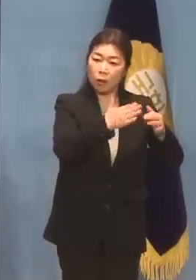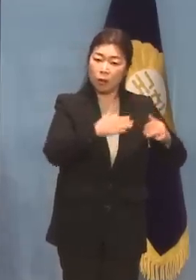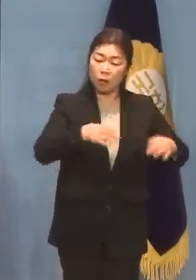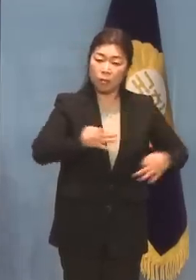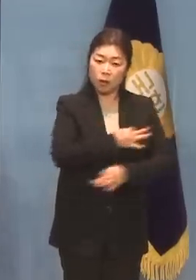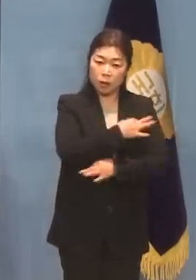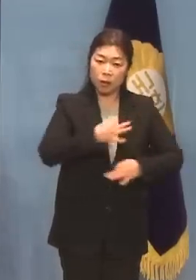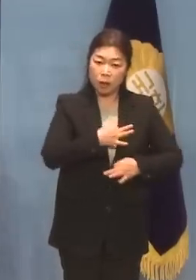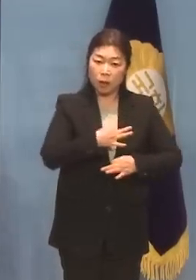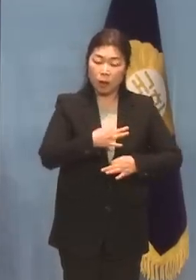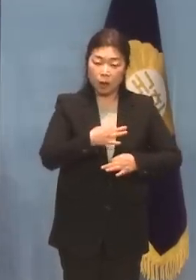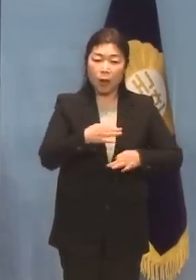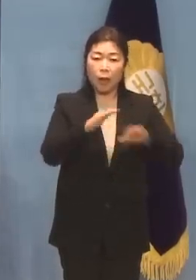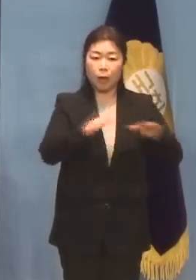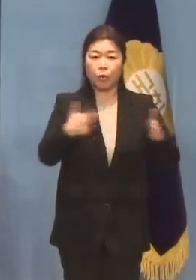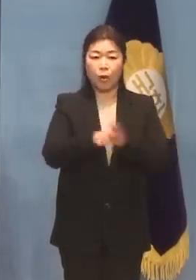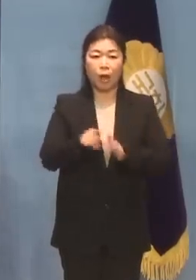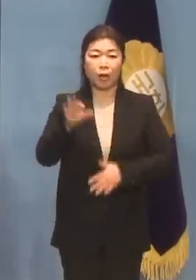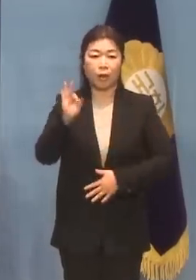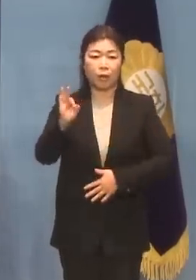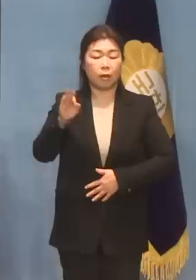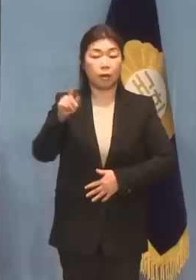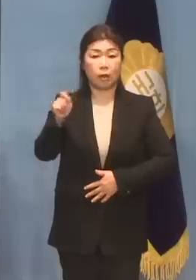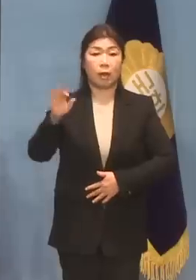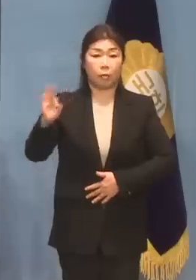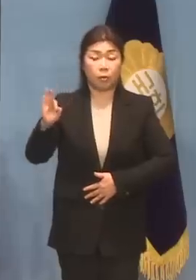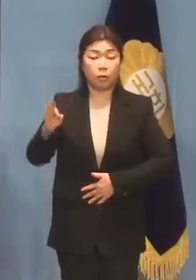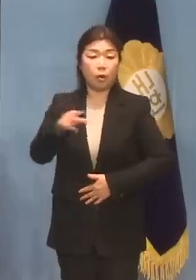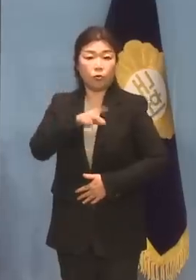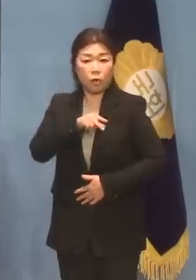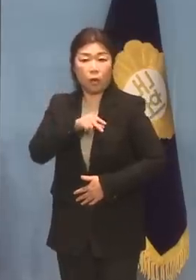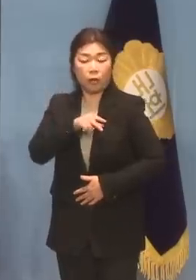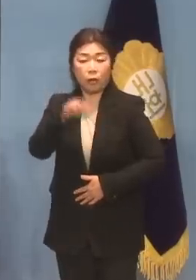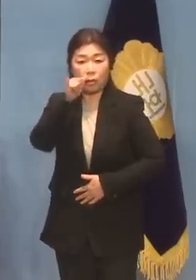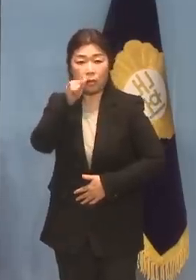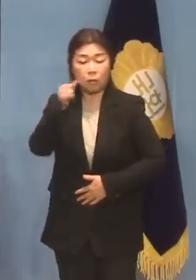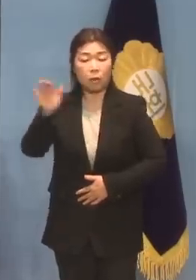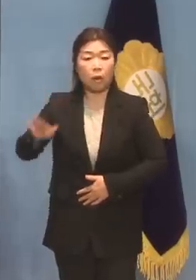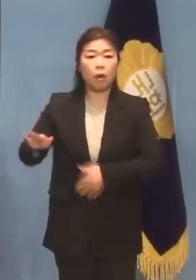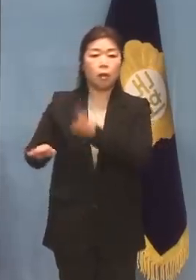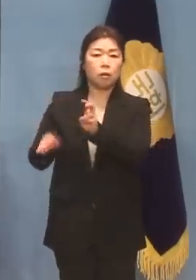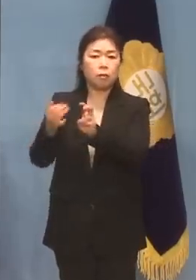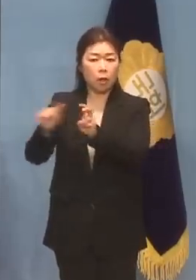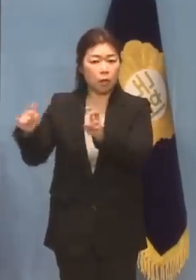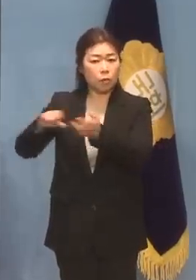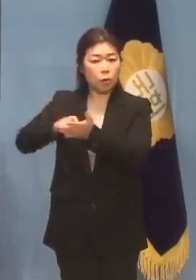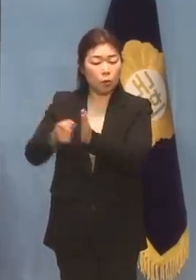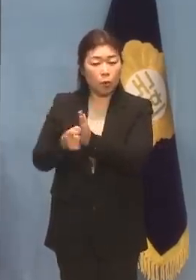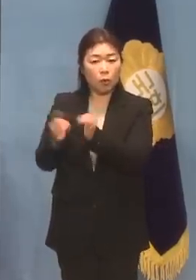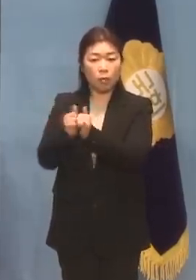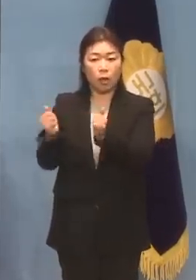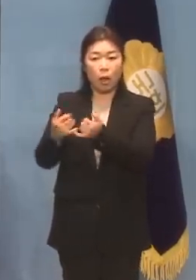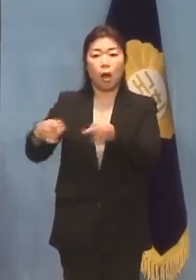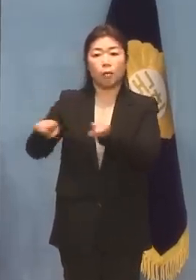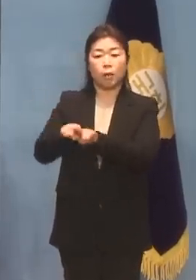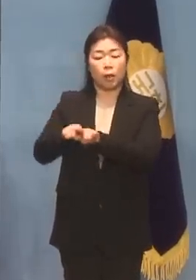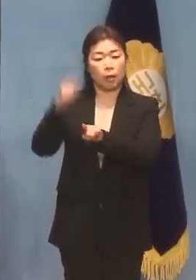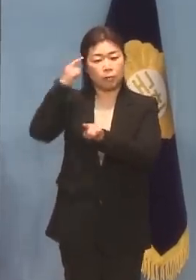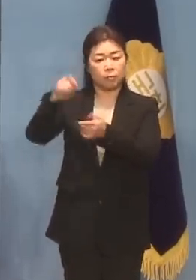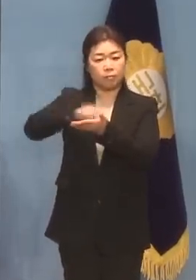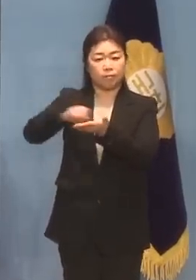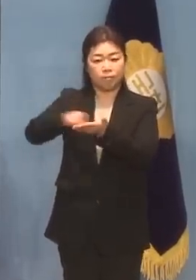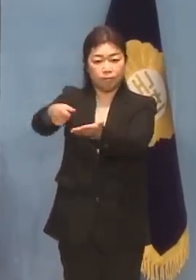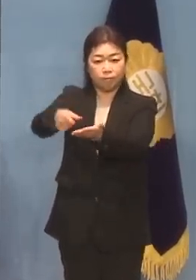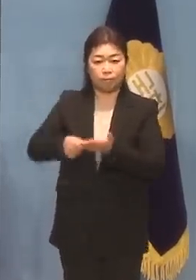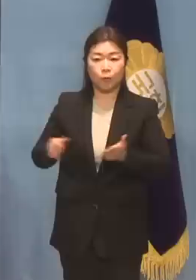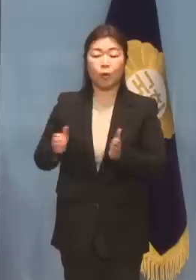TF가 있었습니다. 그 TF 소속 의원님들을 포함해서 한 20여 분의 의원님들이 오늘 연명을 해서